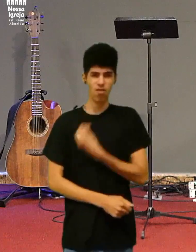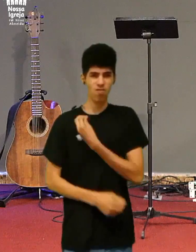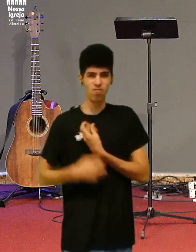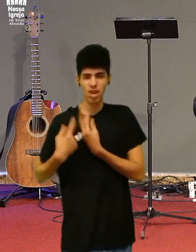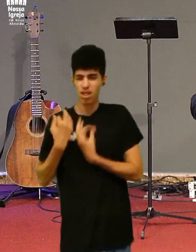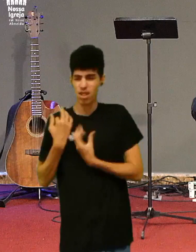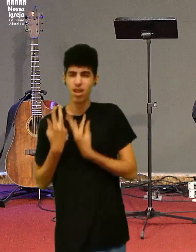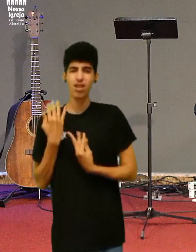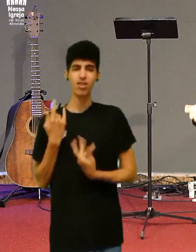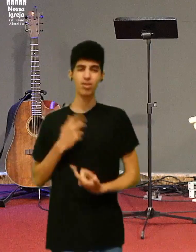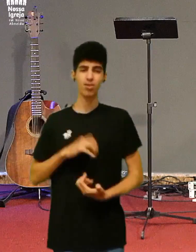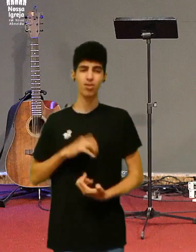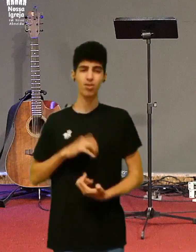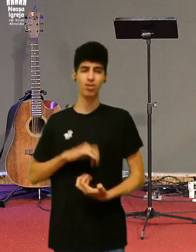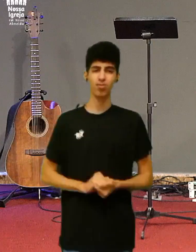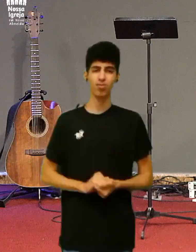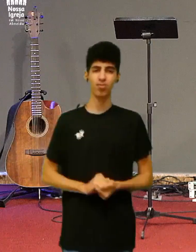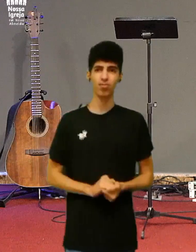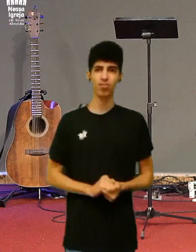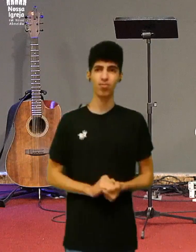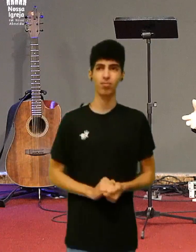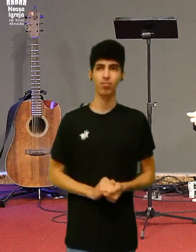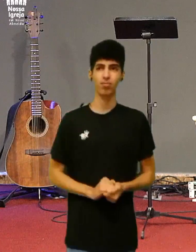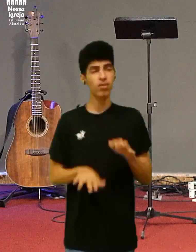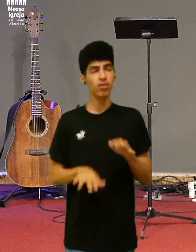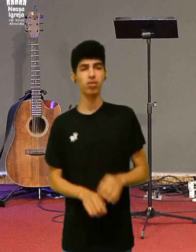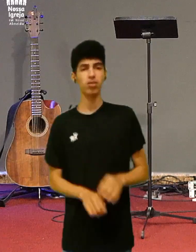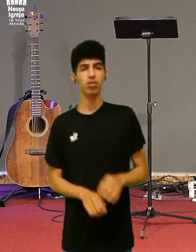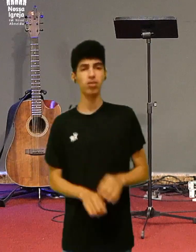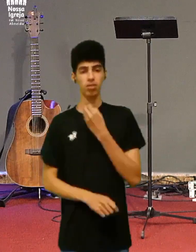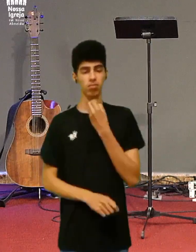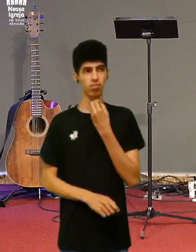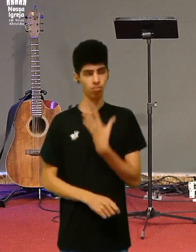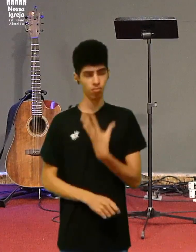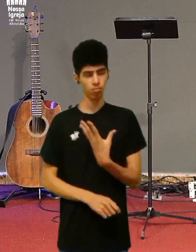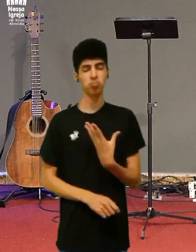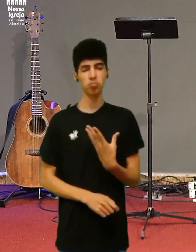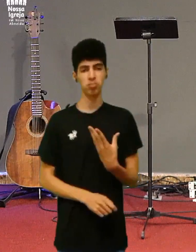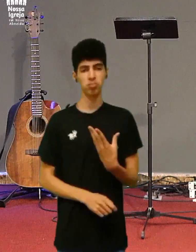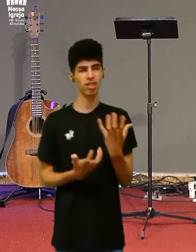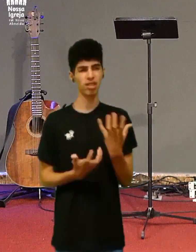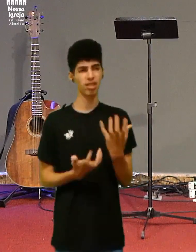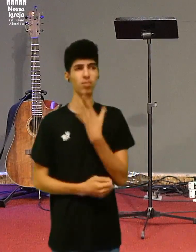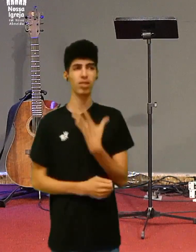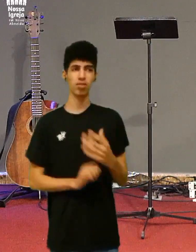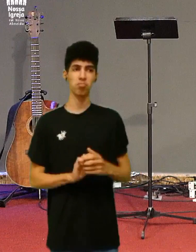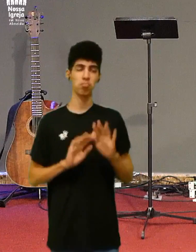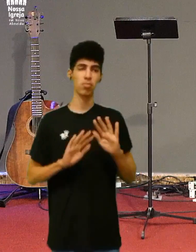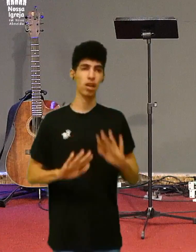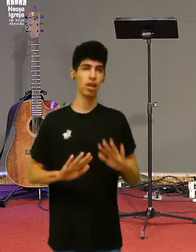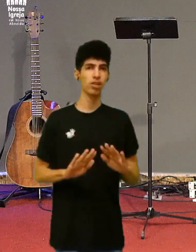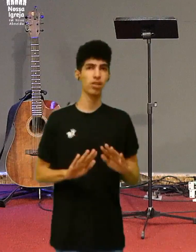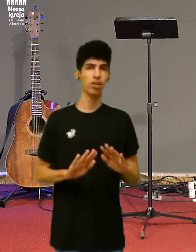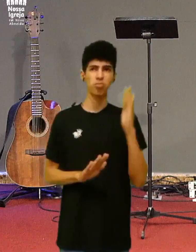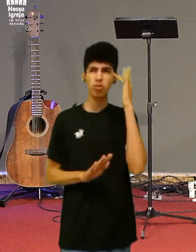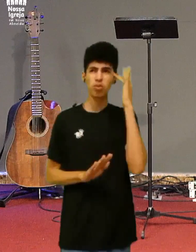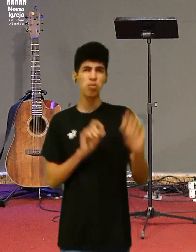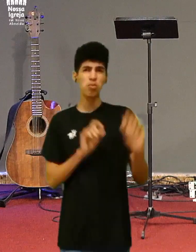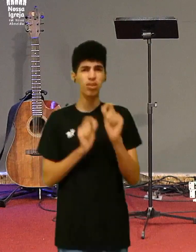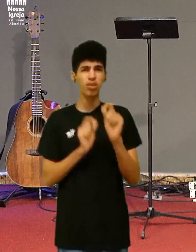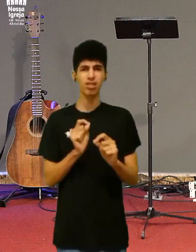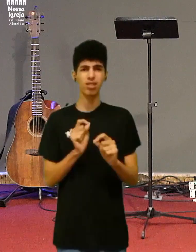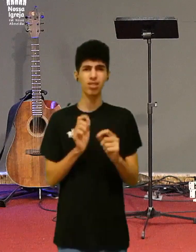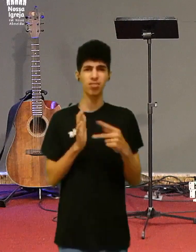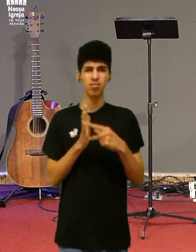Às vezes, cheio de boas intenções, mas muitas vezes a pessoa não sabe o que é avivamento. E aquela não é